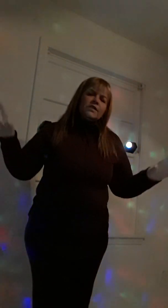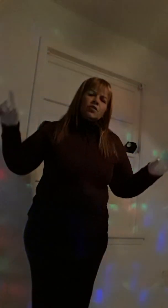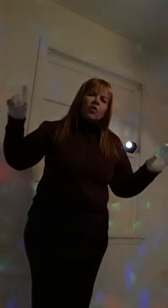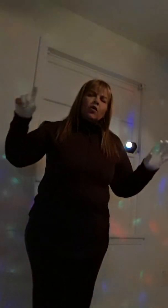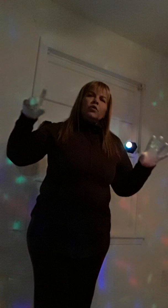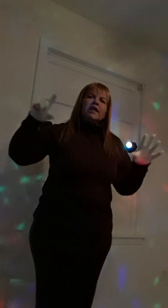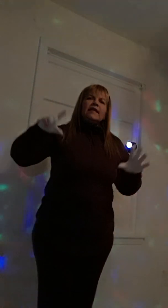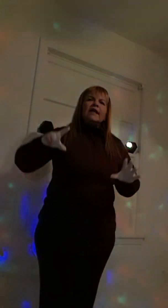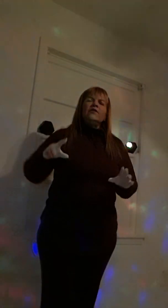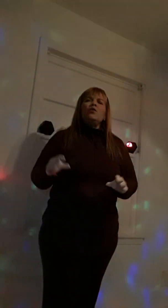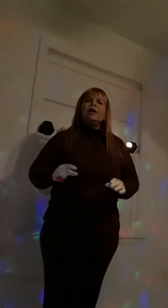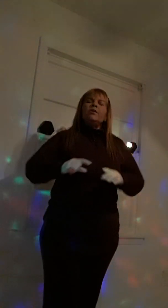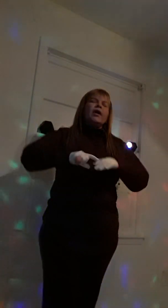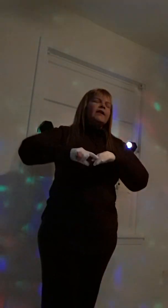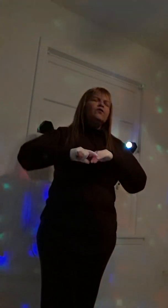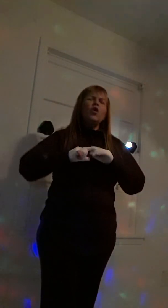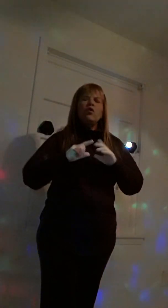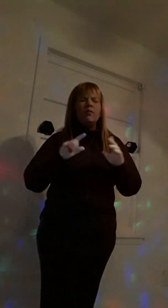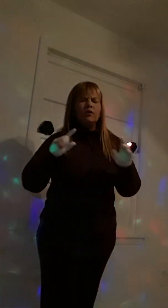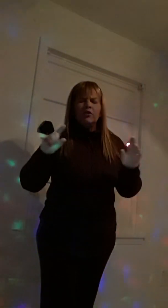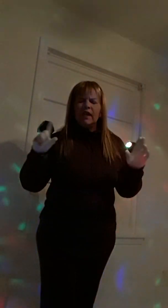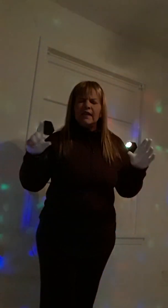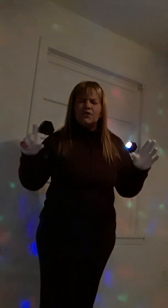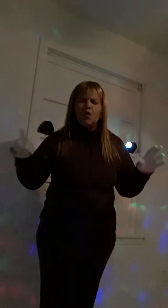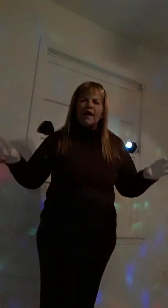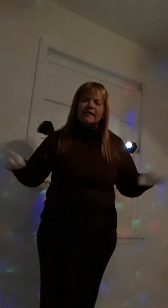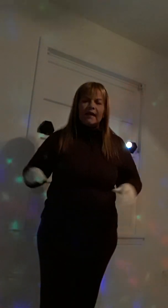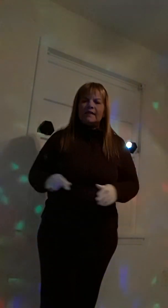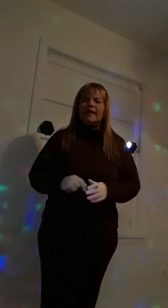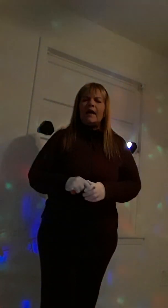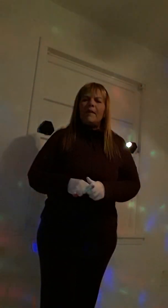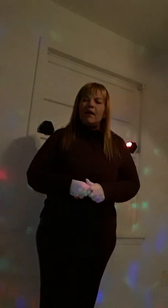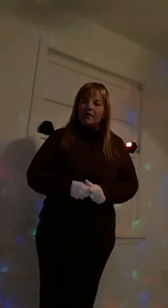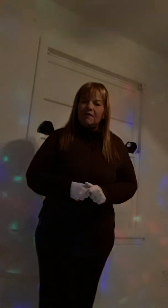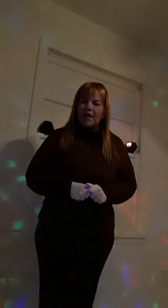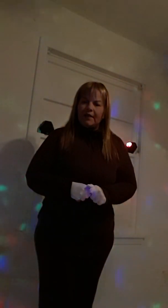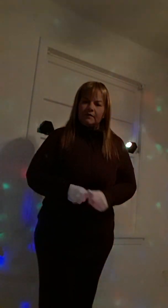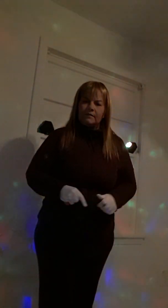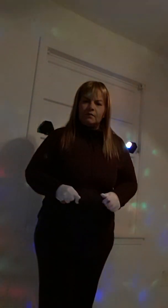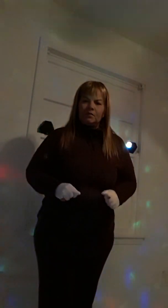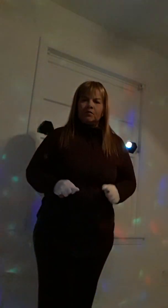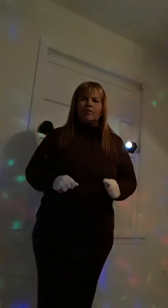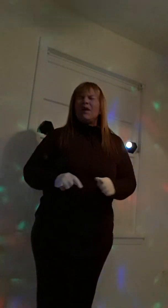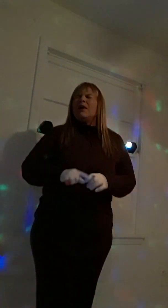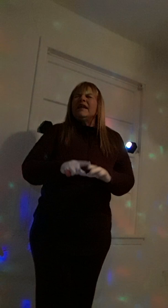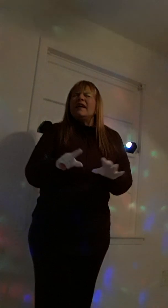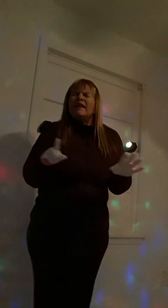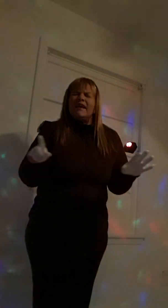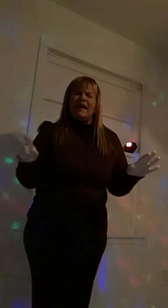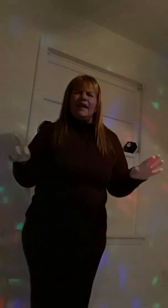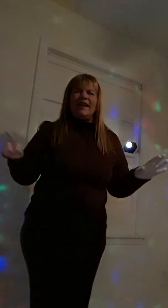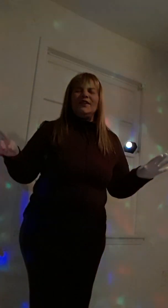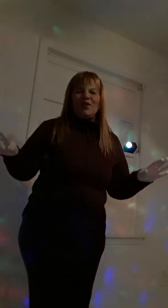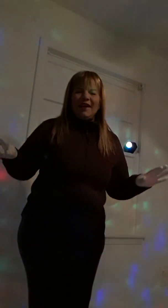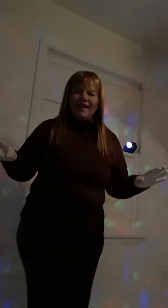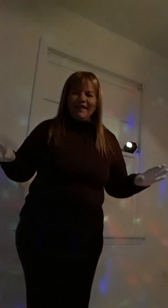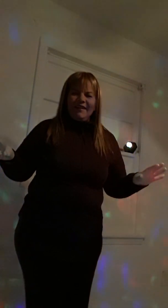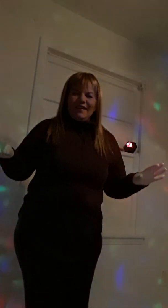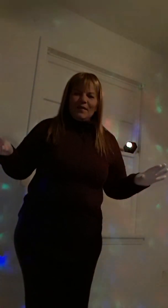esto utilizando un libro que todo mundo tiene en su casa que se llama la Biblia, de cualquier índole,